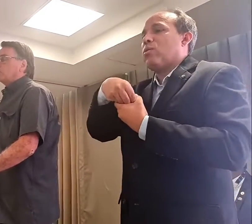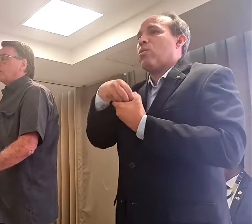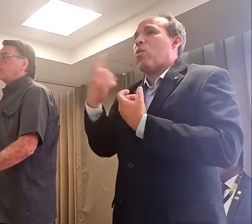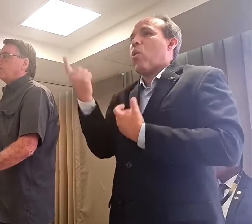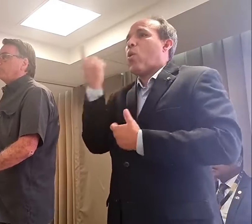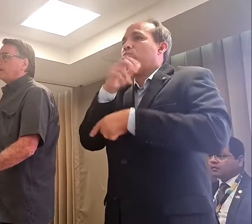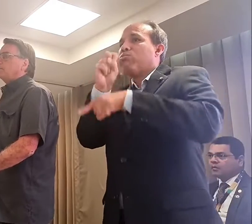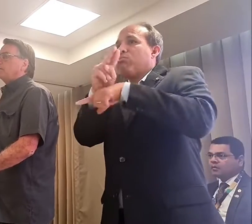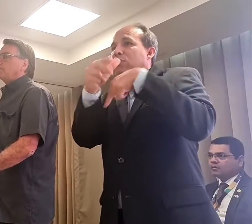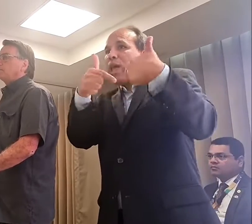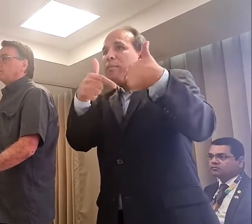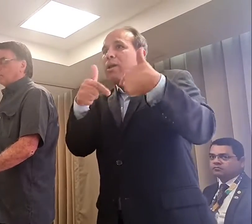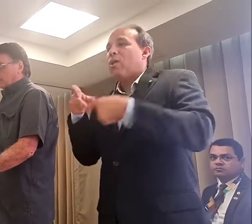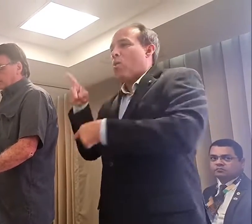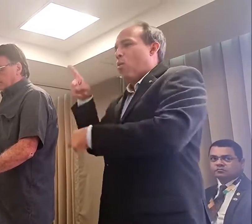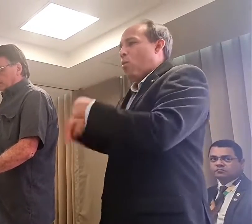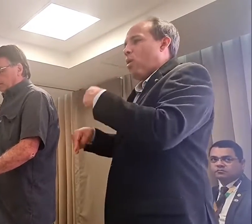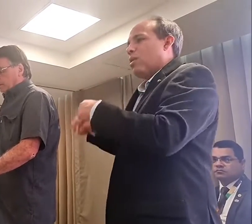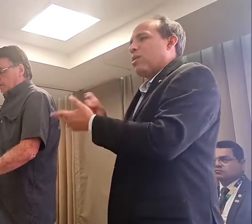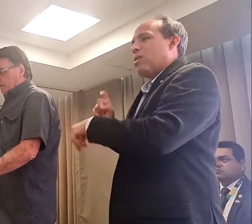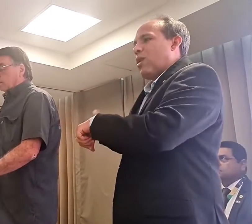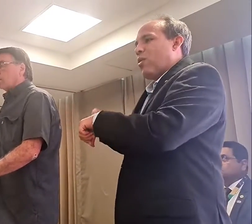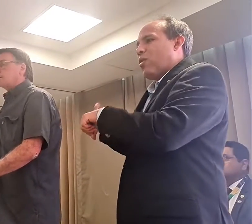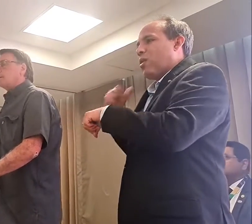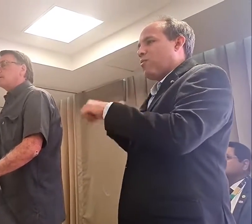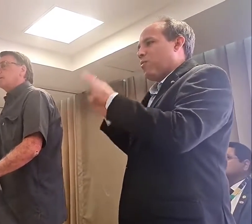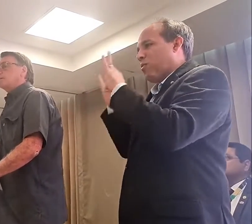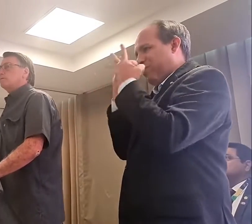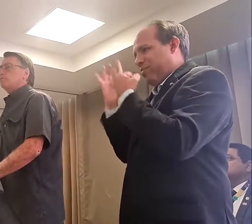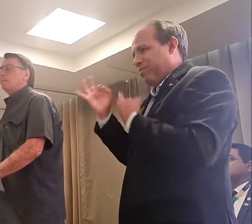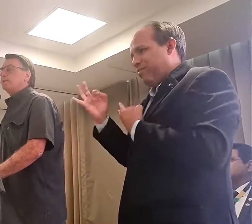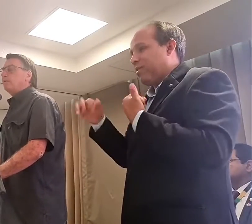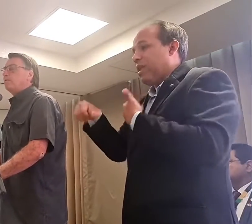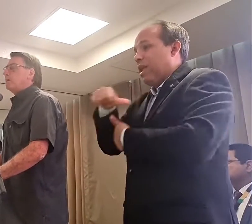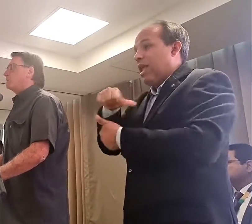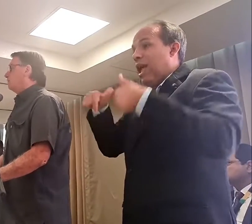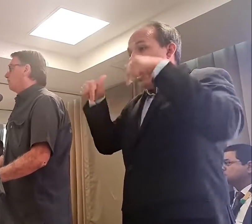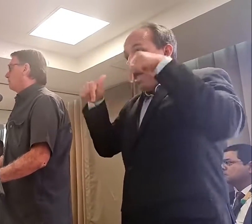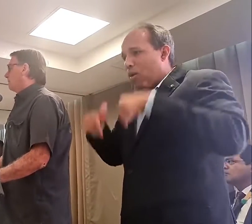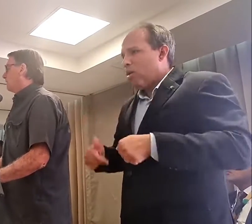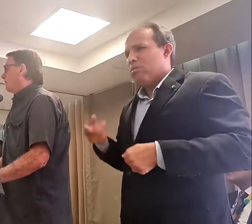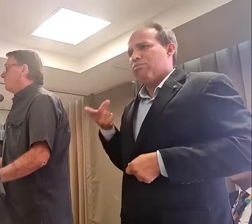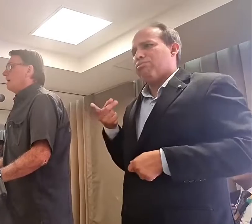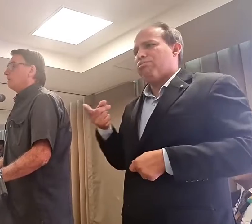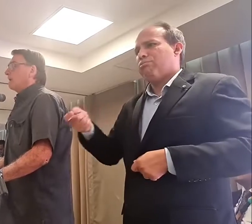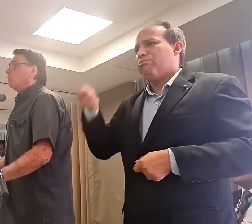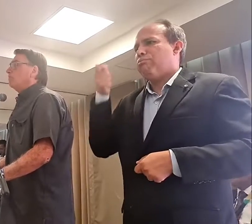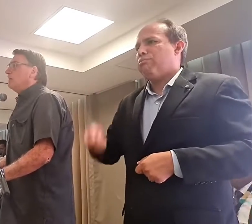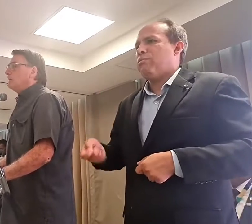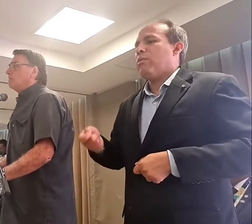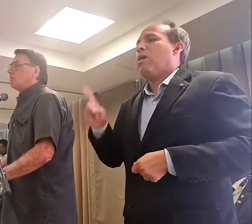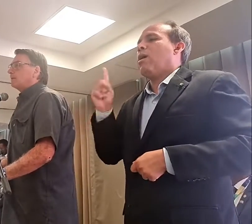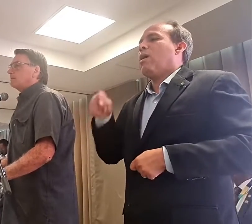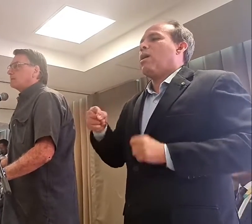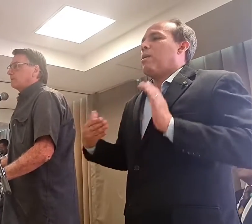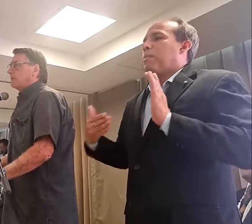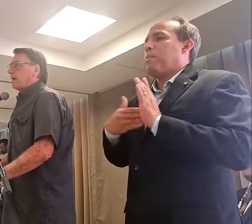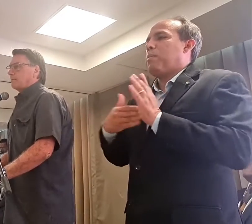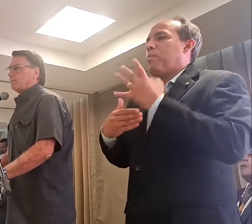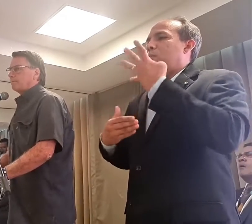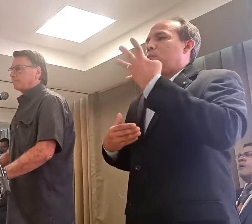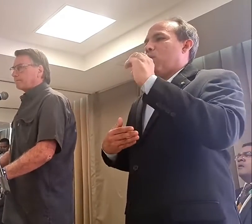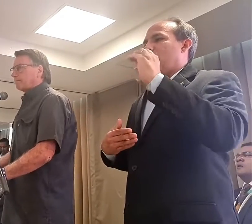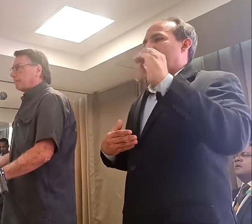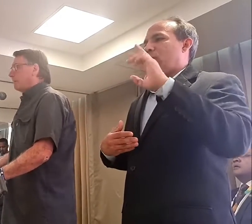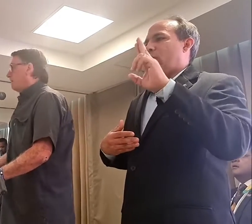conseguisse um emprego, perdia o Bolsa Família. Nós passamos de forma definitiva o ano passado para no mínimo R$